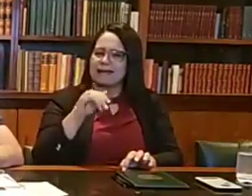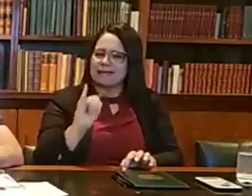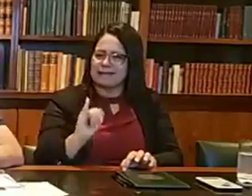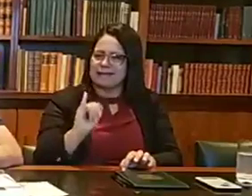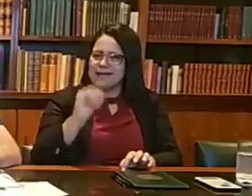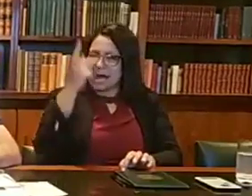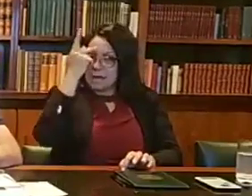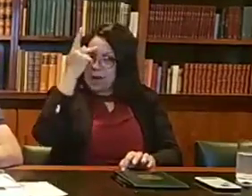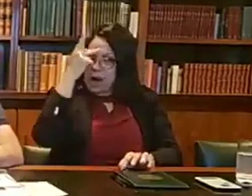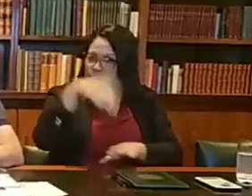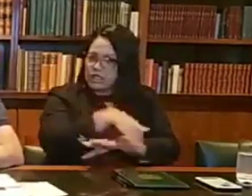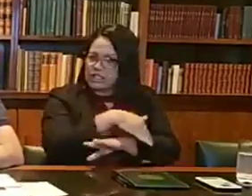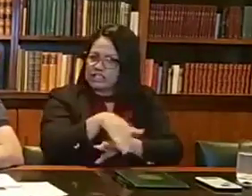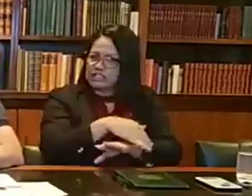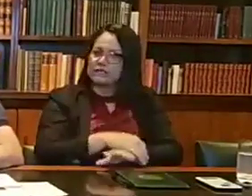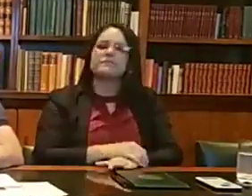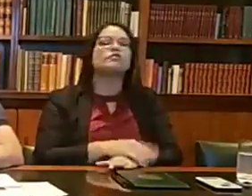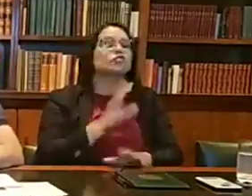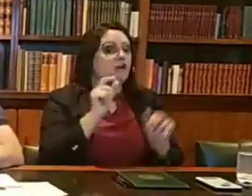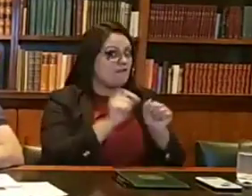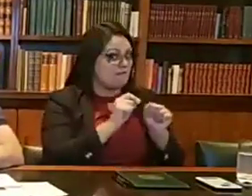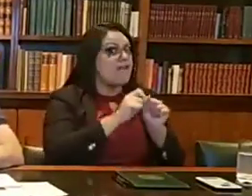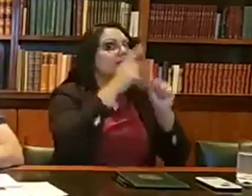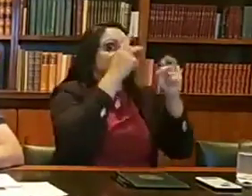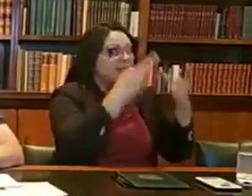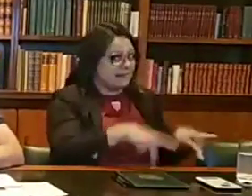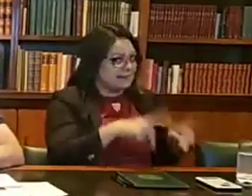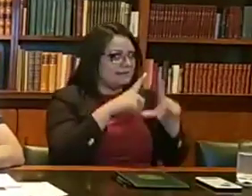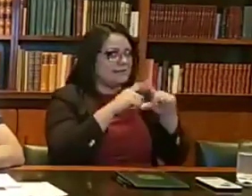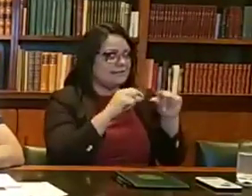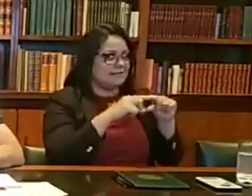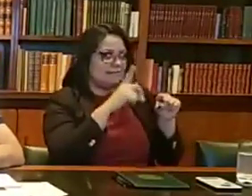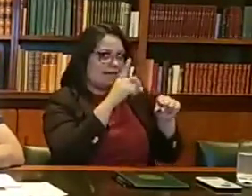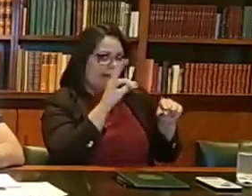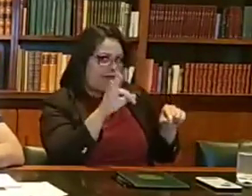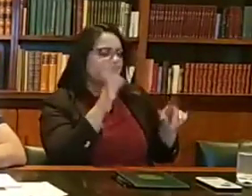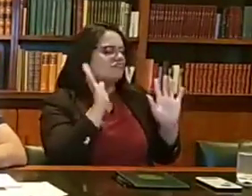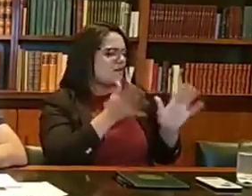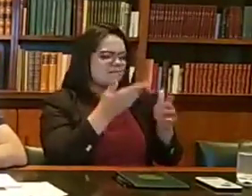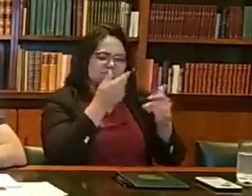passado nós fizemos aqui o tambaqui na Esplanada, foi um sucesso absoluto e os